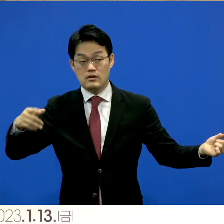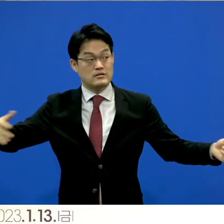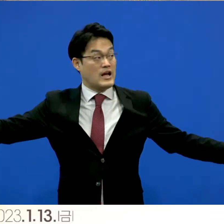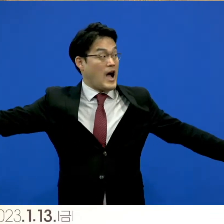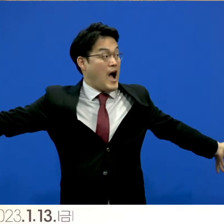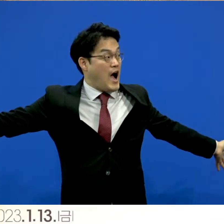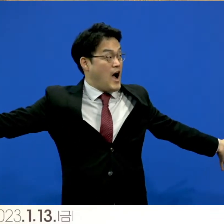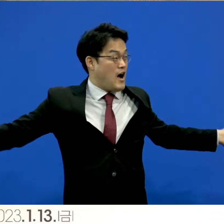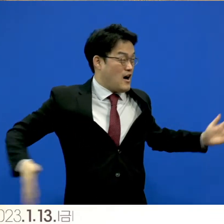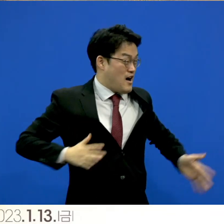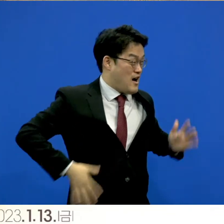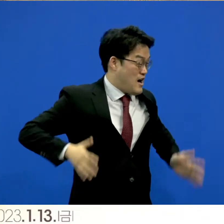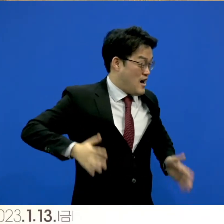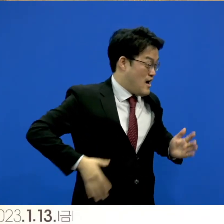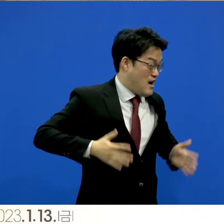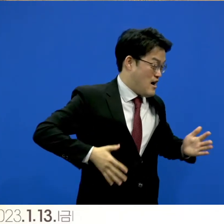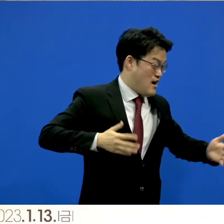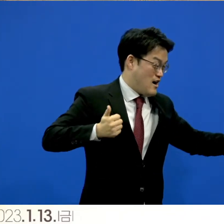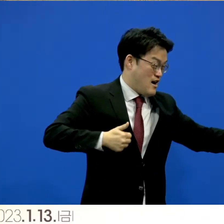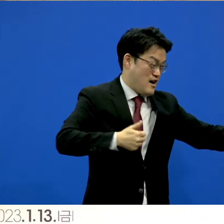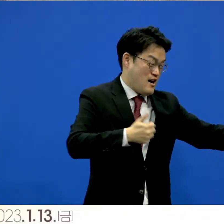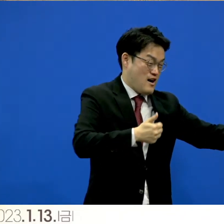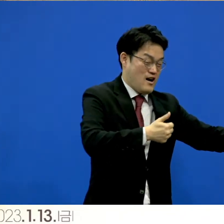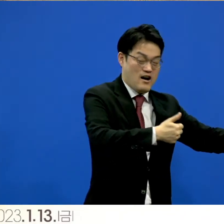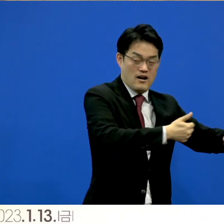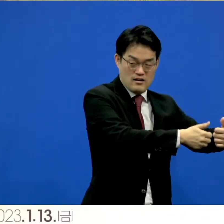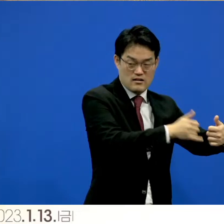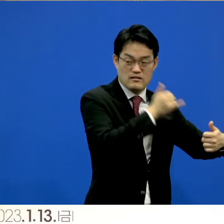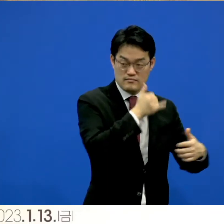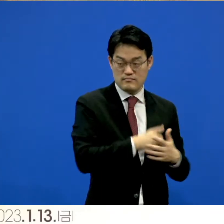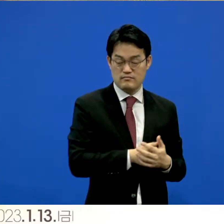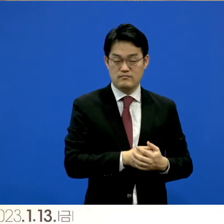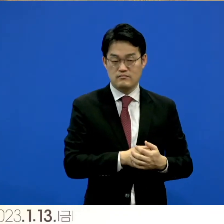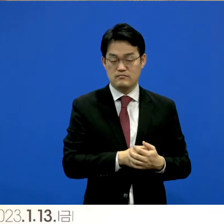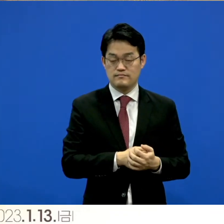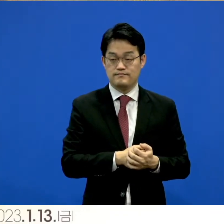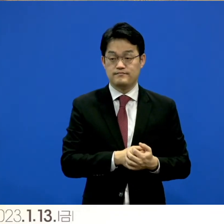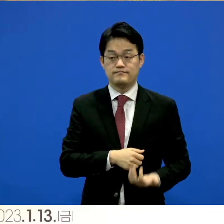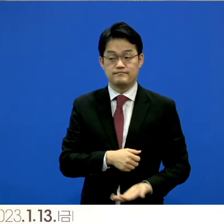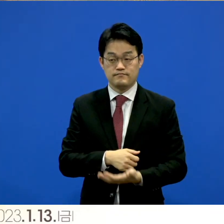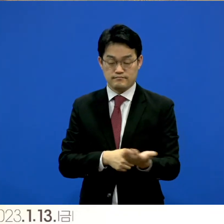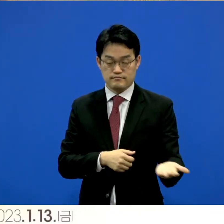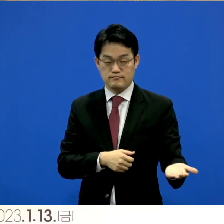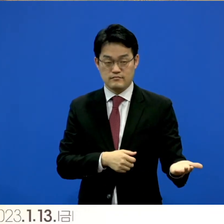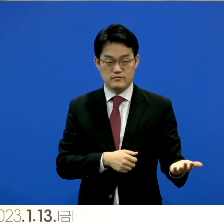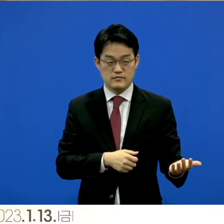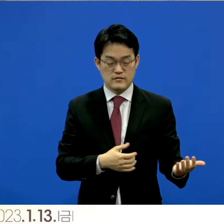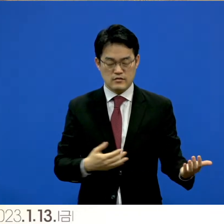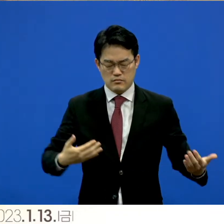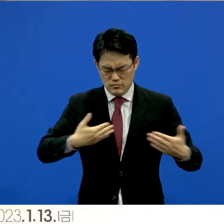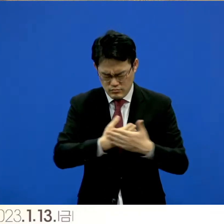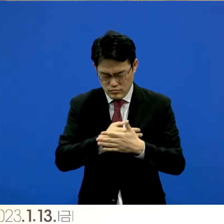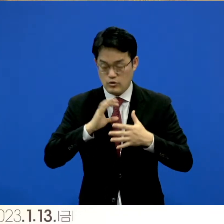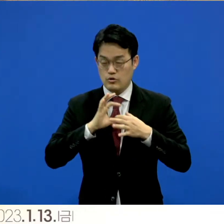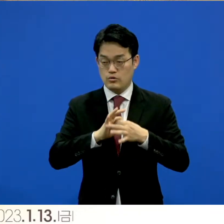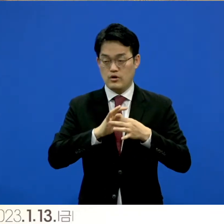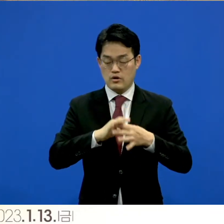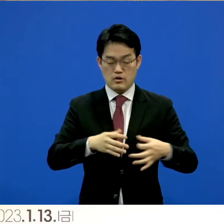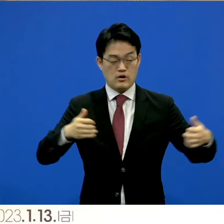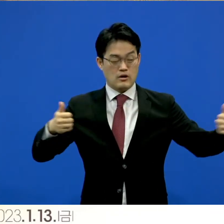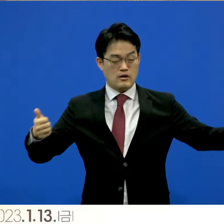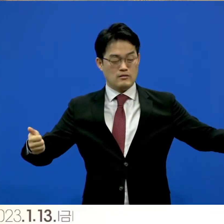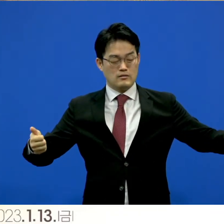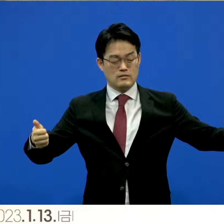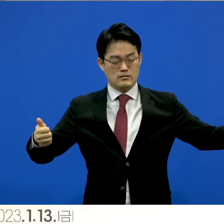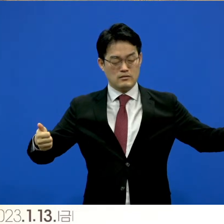적극적인 환대입니다. 포옹은 경계선을 한순간에 허물어뜨립니다. 둘 사이